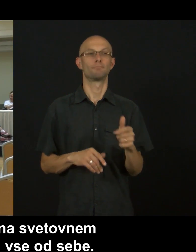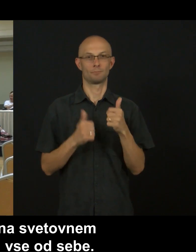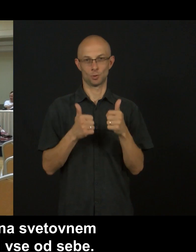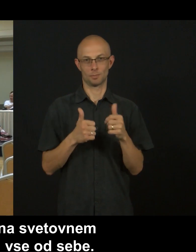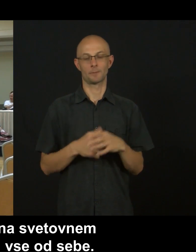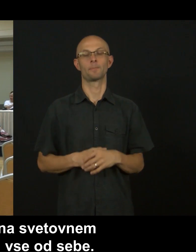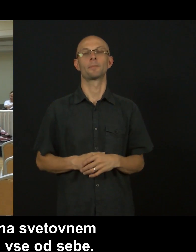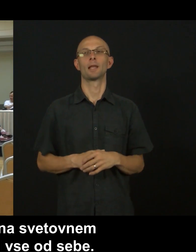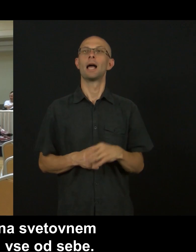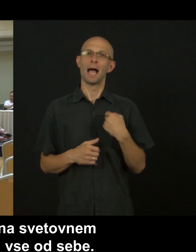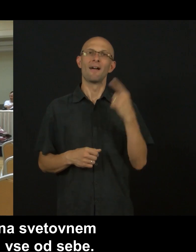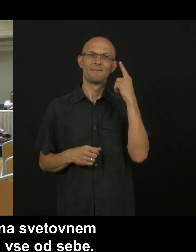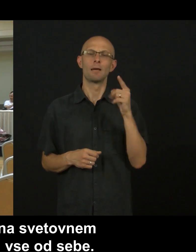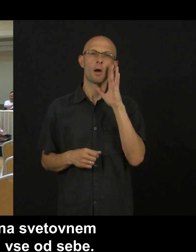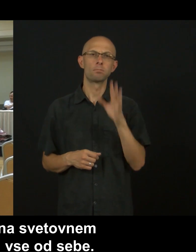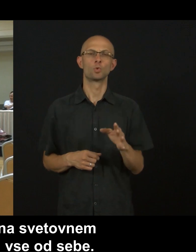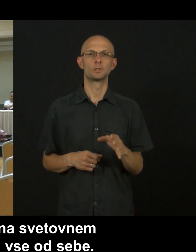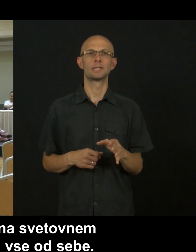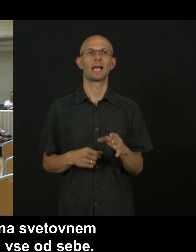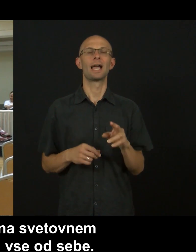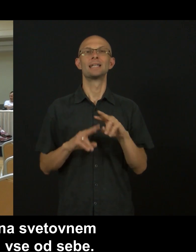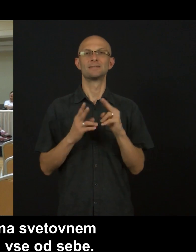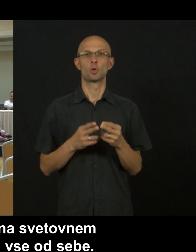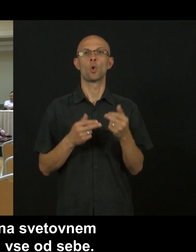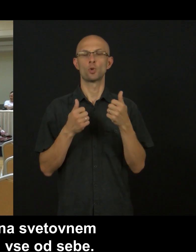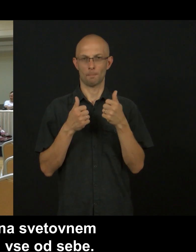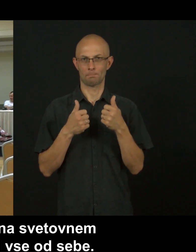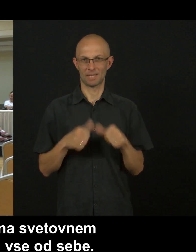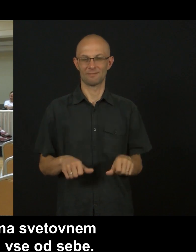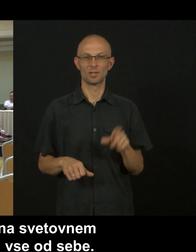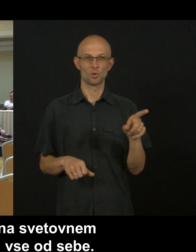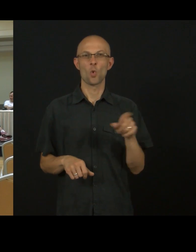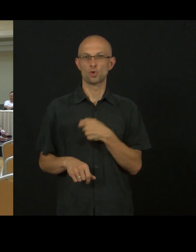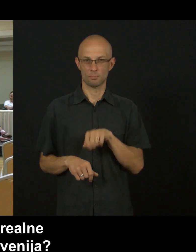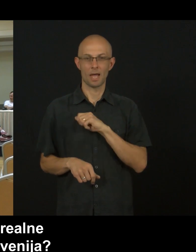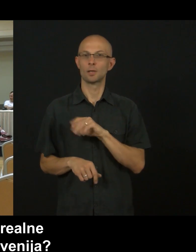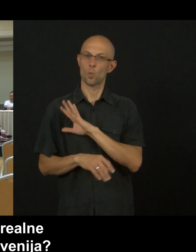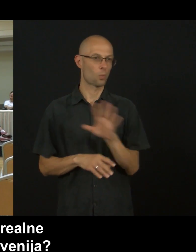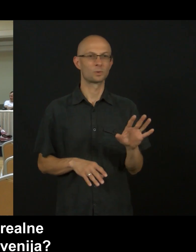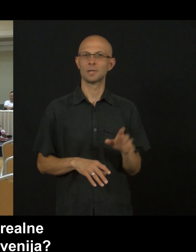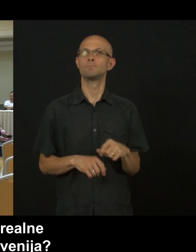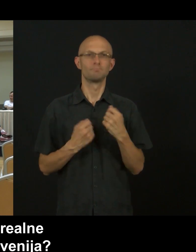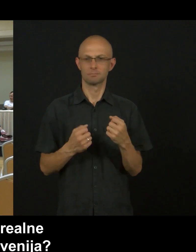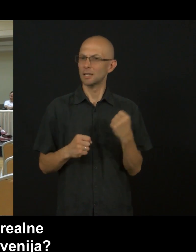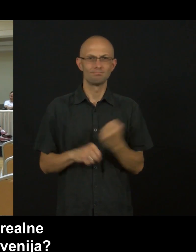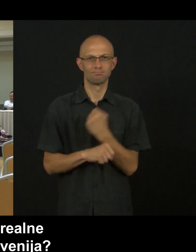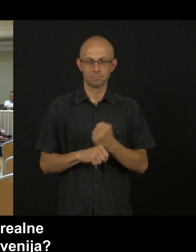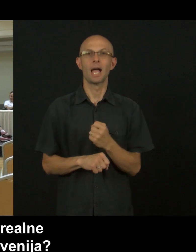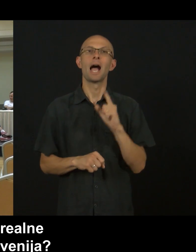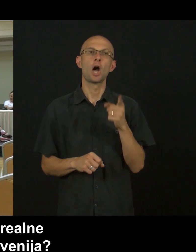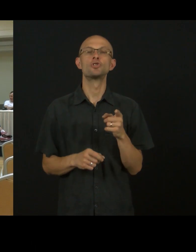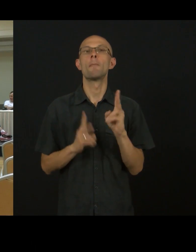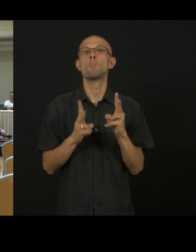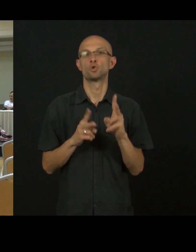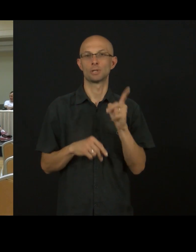Super. Vemo, da boste na svetovno prvenstvo v Španiji dali vse od sebe. Povejte, kakšna je realnost možnost ima